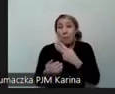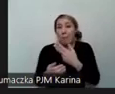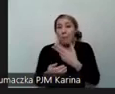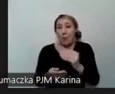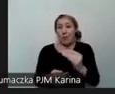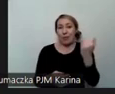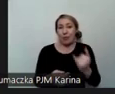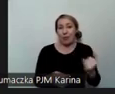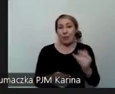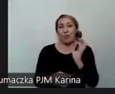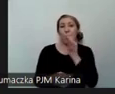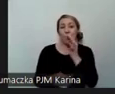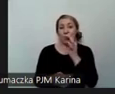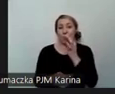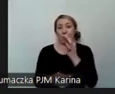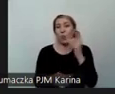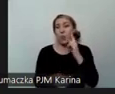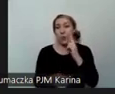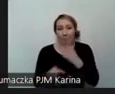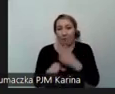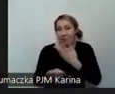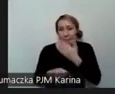dzieci i młodzieży głuchej.